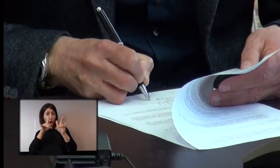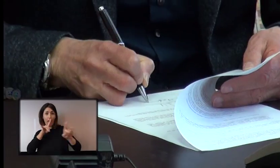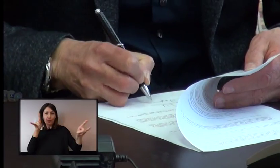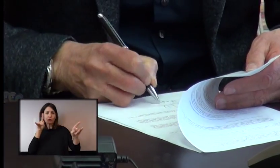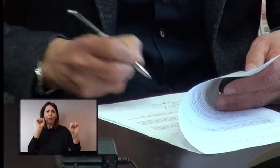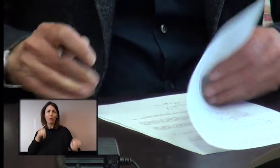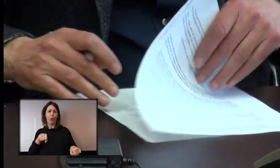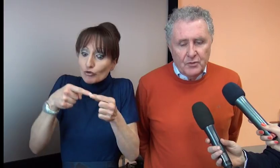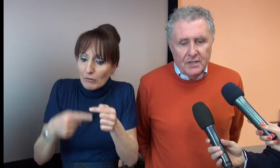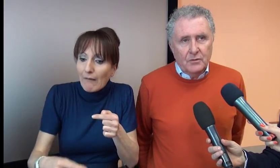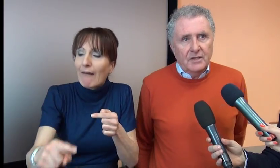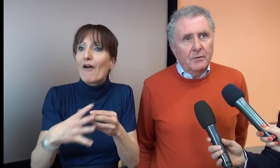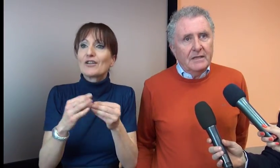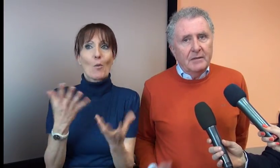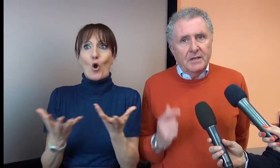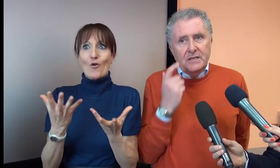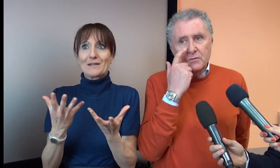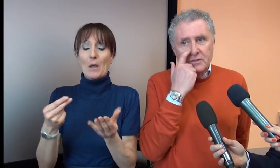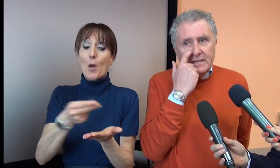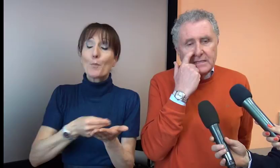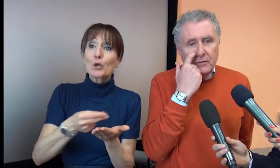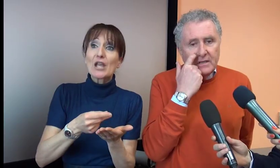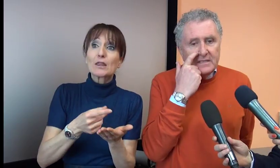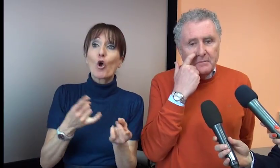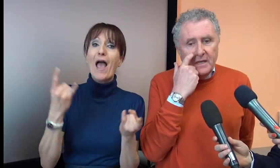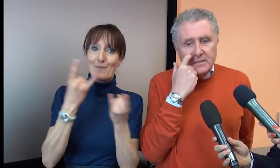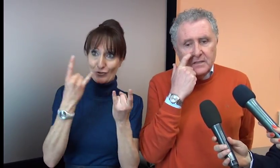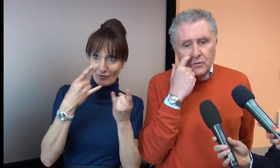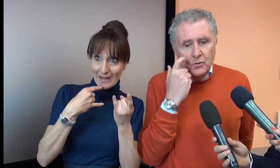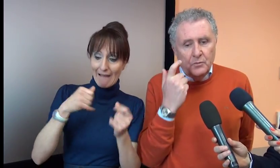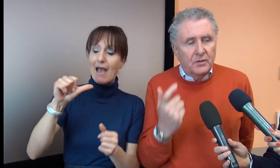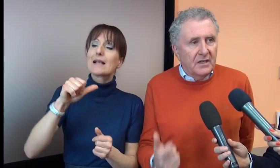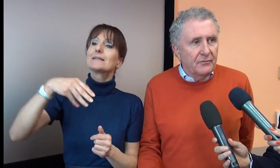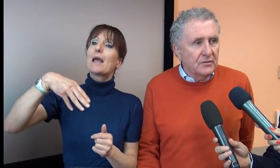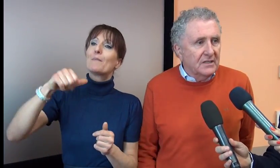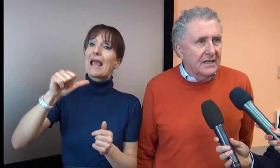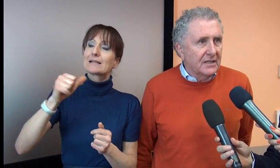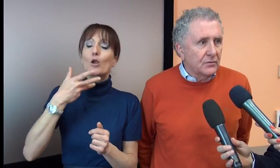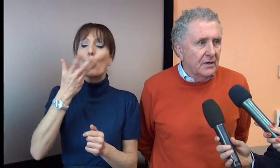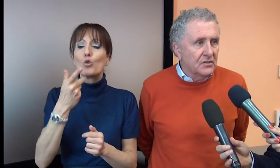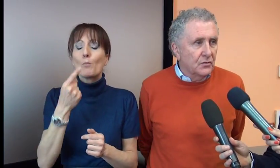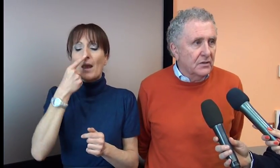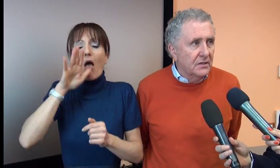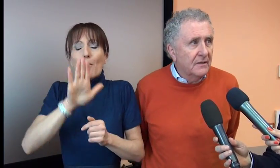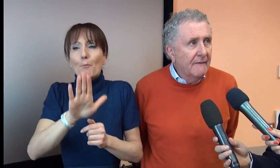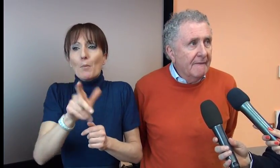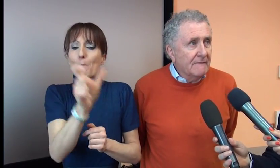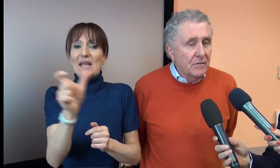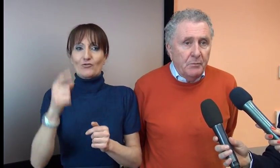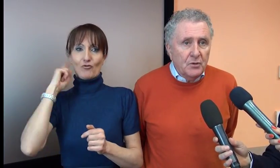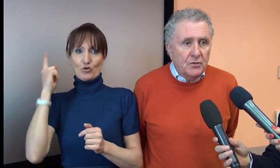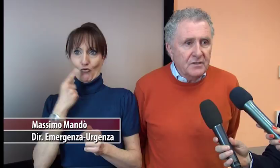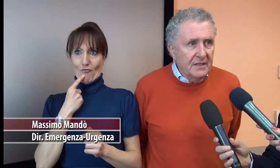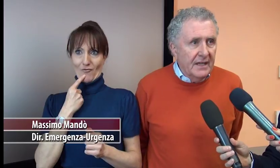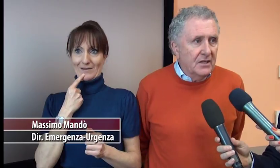emergenza. Beh, il progetto che riguarda l'emergenza-urgenza è un SMS con un numero di telefono dedicato ai sordi,